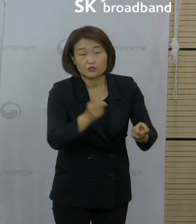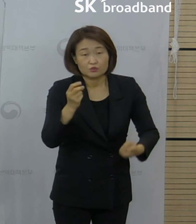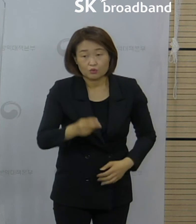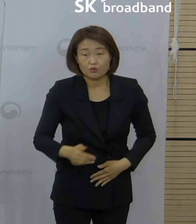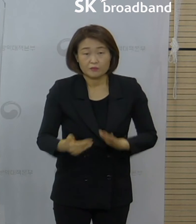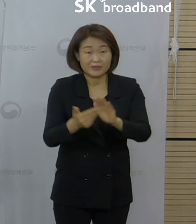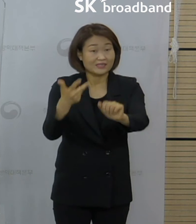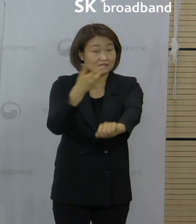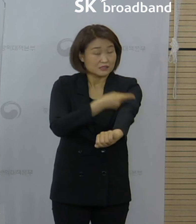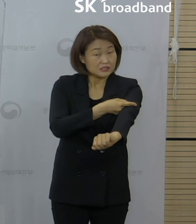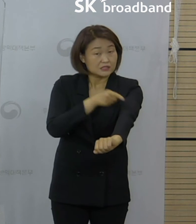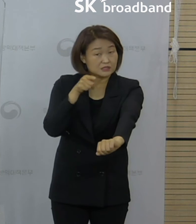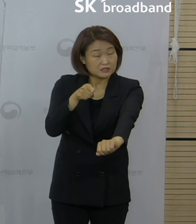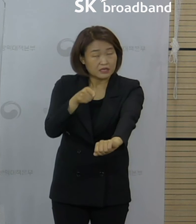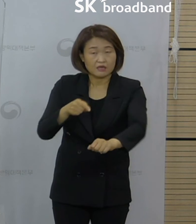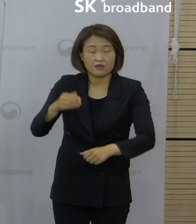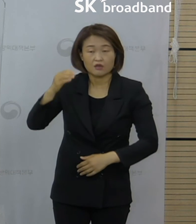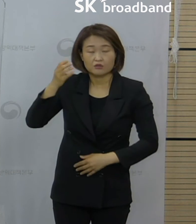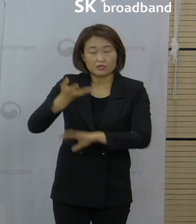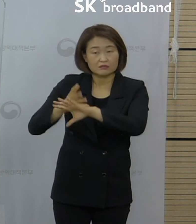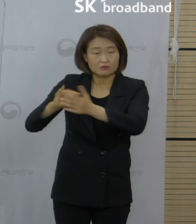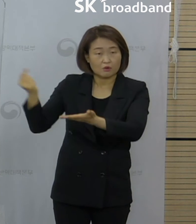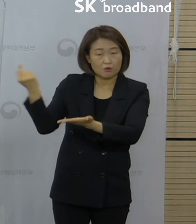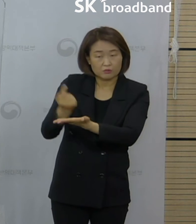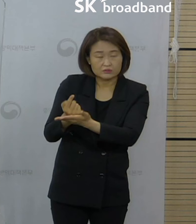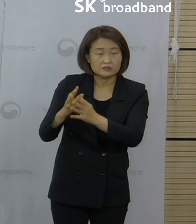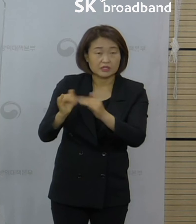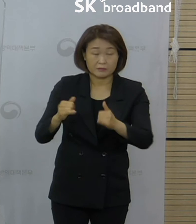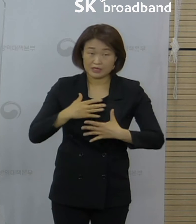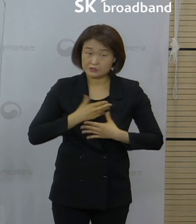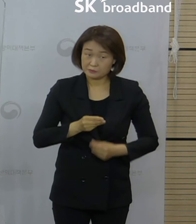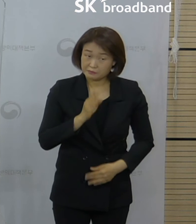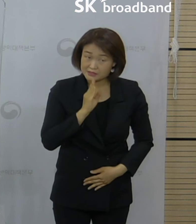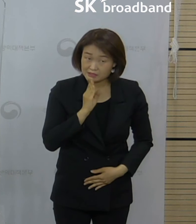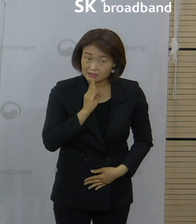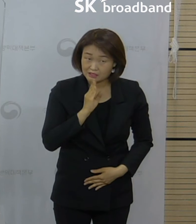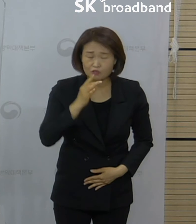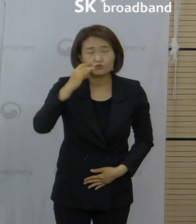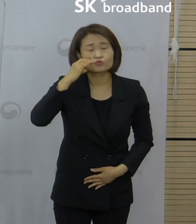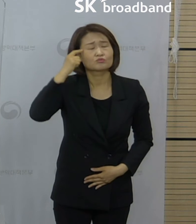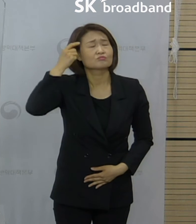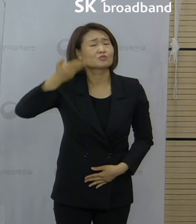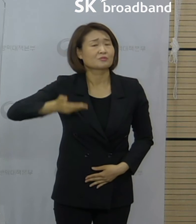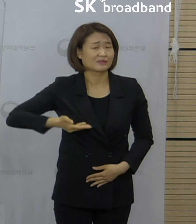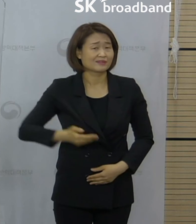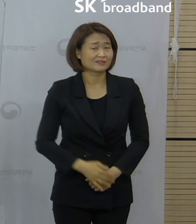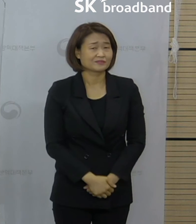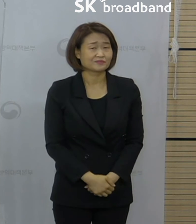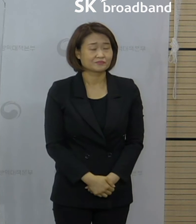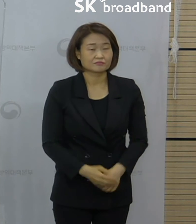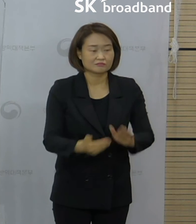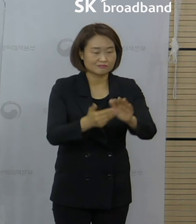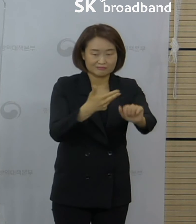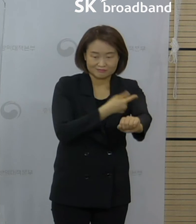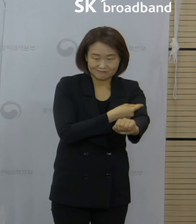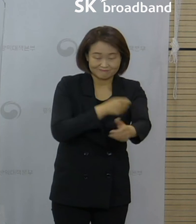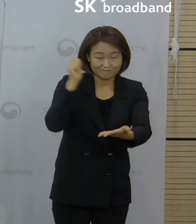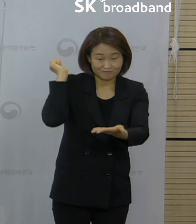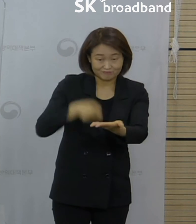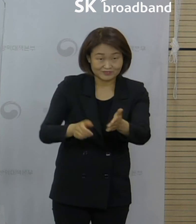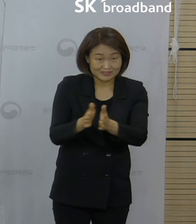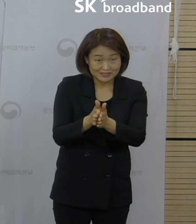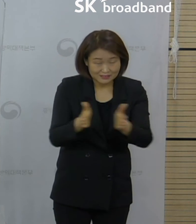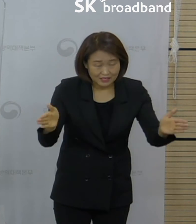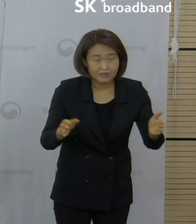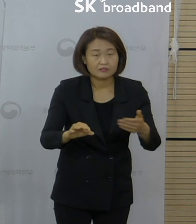안전하고 안전하다고 보는지 그리고 백신 여권 앱과 관련되어서 백신 여권 앱이 개통이 되면